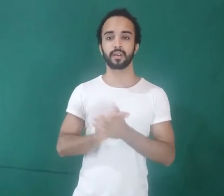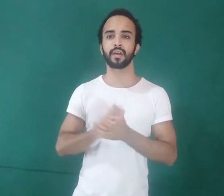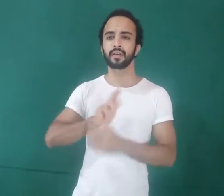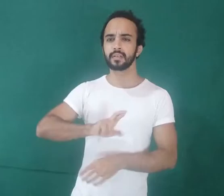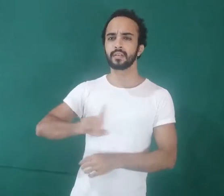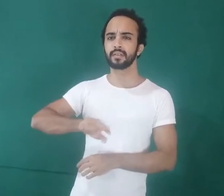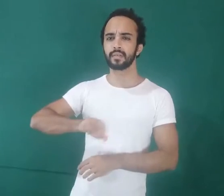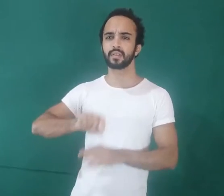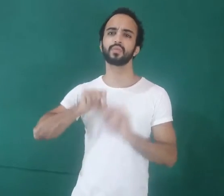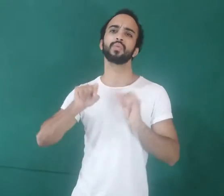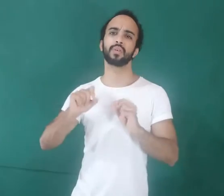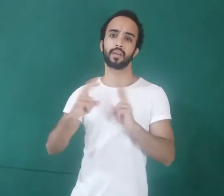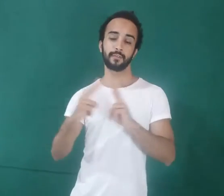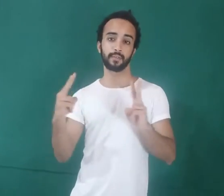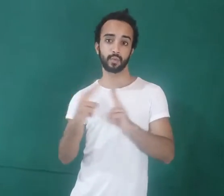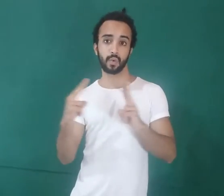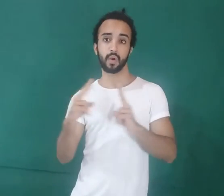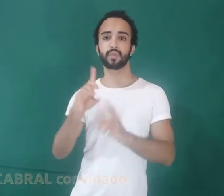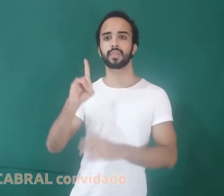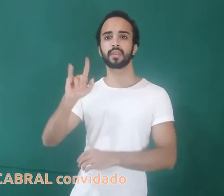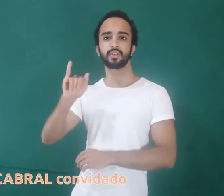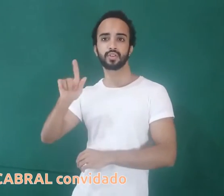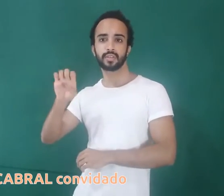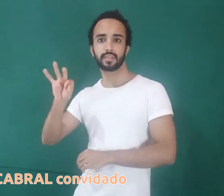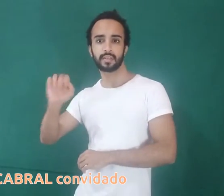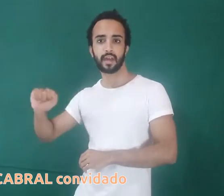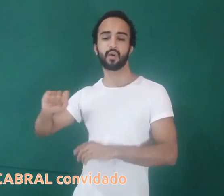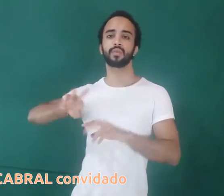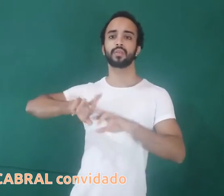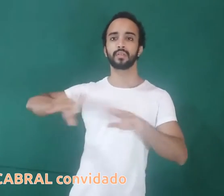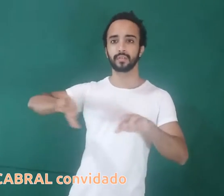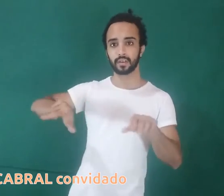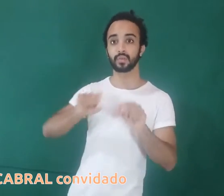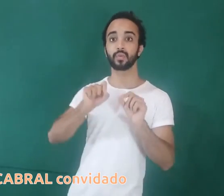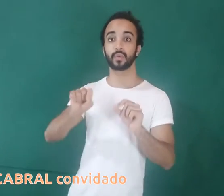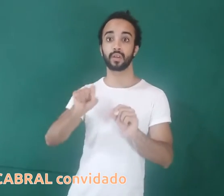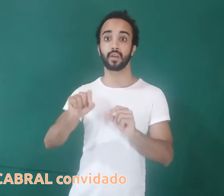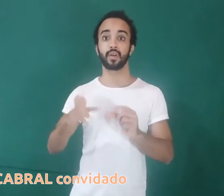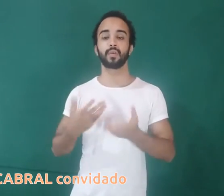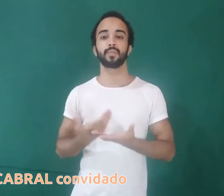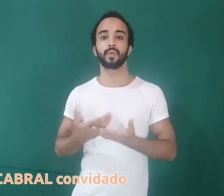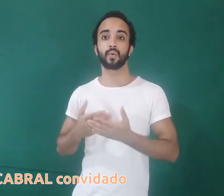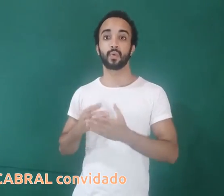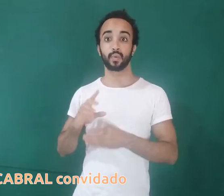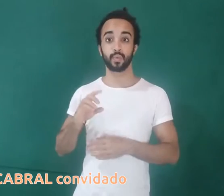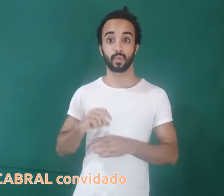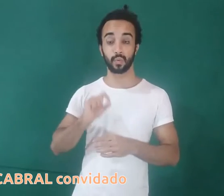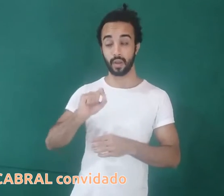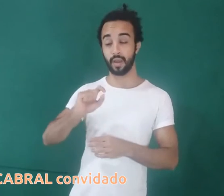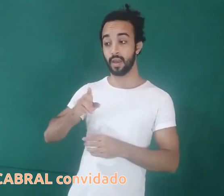é o virtual. O virtual é essa camada intangível, né? Digamos assim, escrita, a palavra, a linguagem, a mídia, isso tudo é